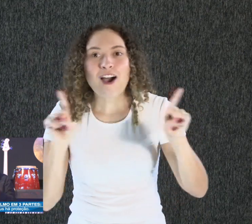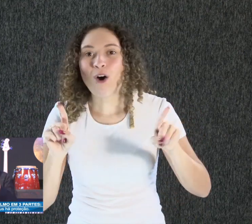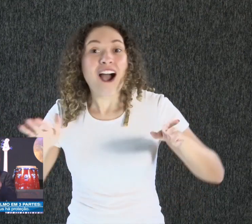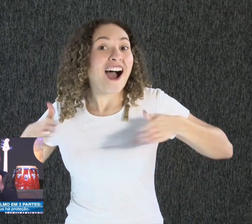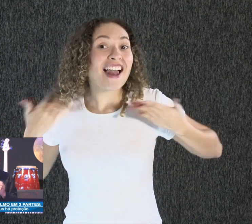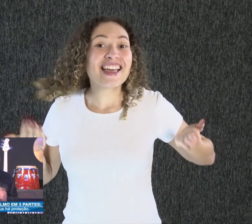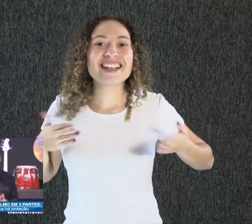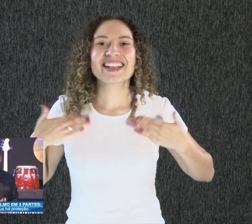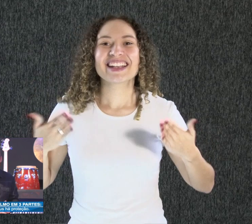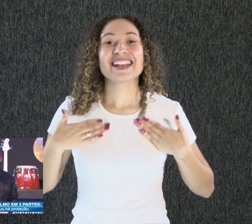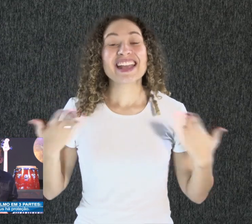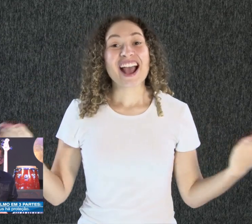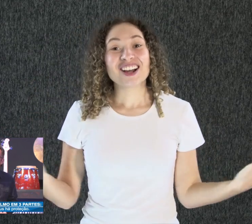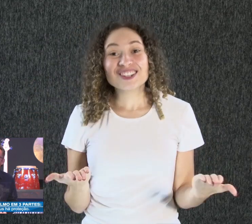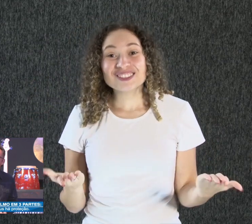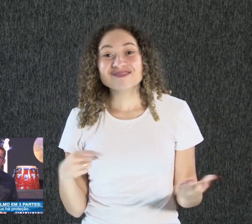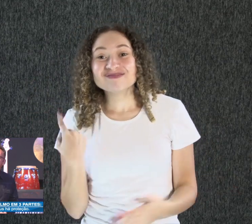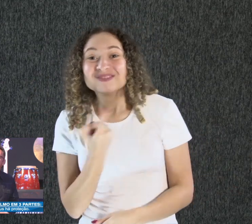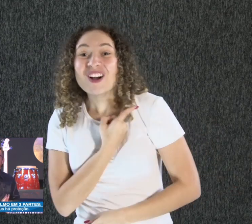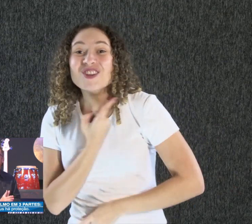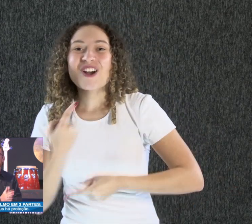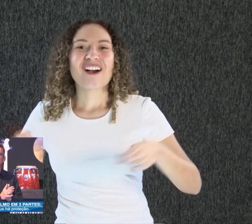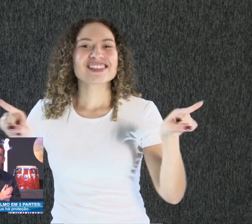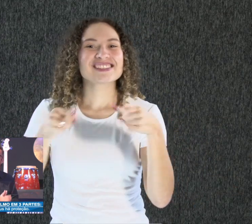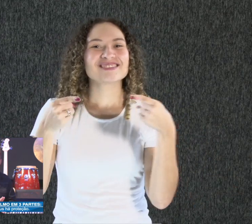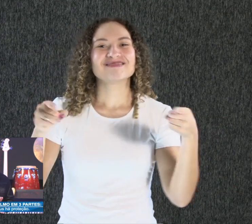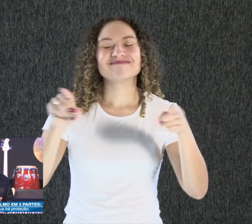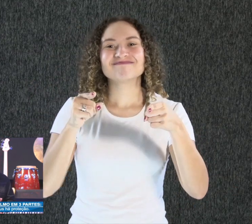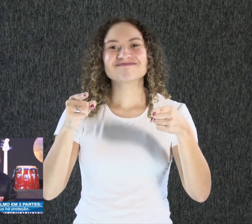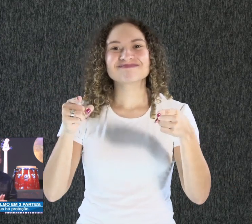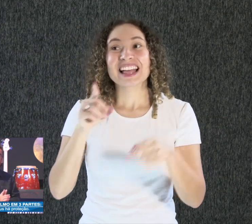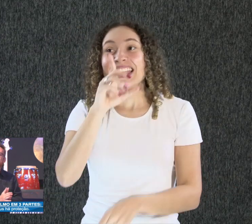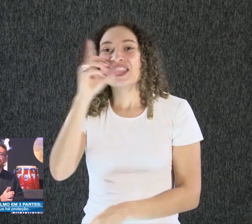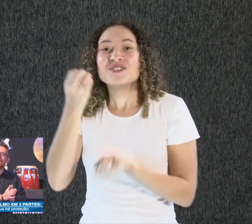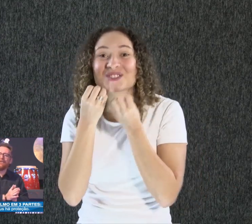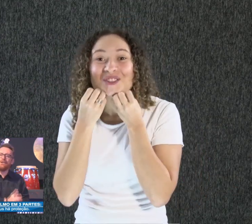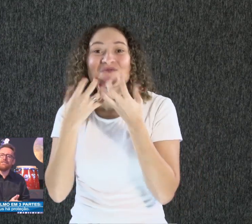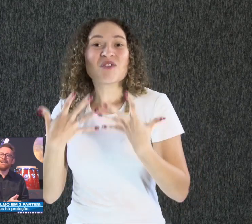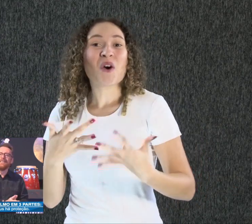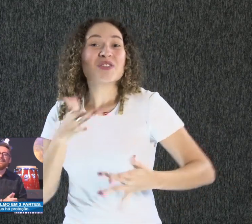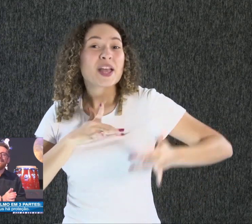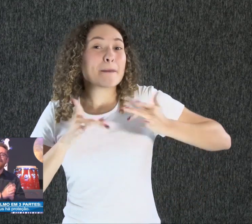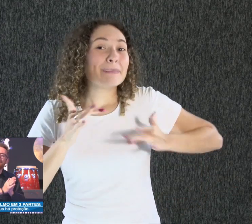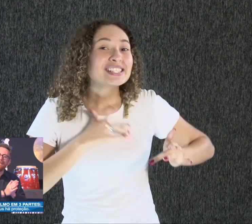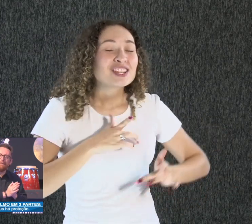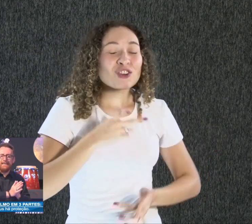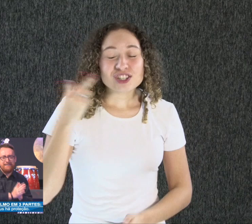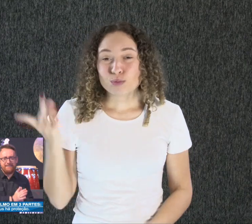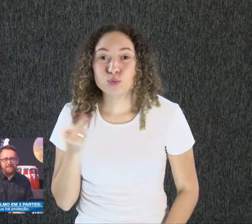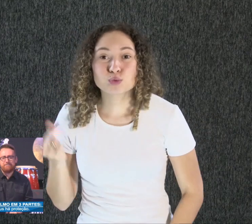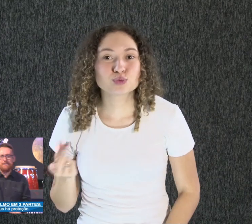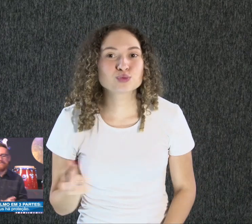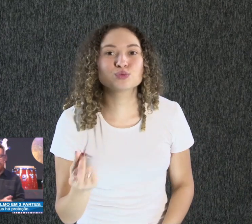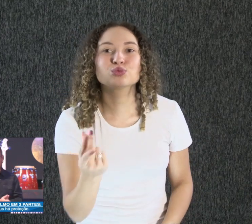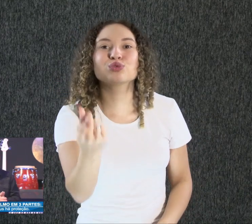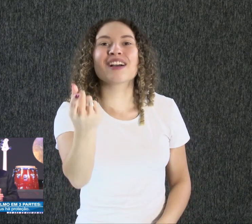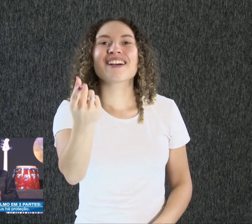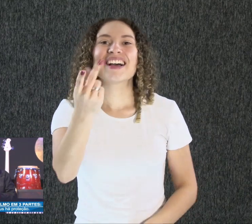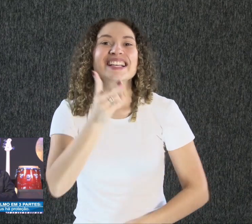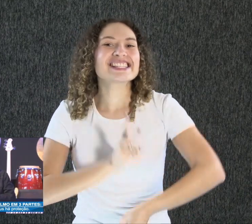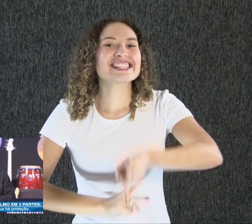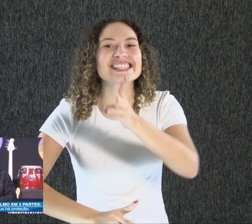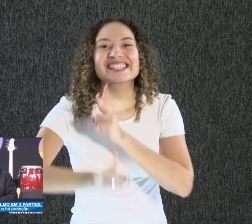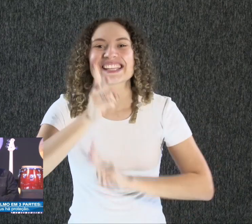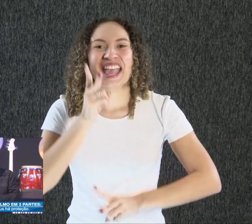Porque ainda como cantamos hoje nesta manhã, o Senhor é bom e a sua misericórdia, ela dura para sempre. O